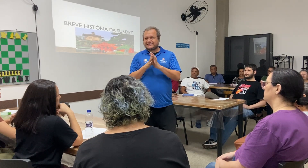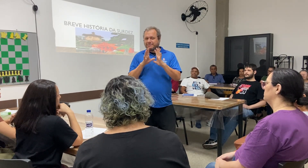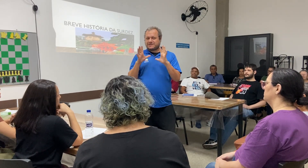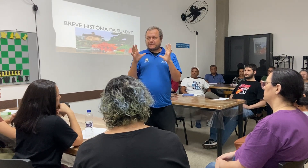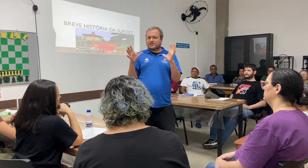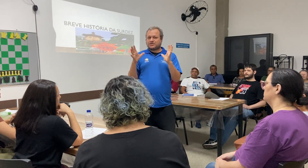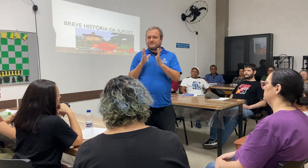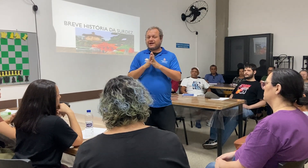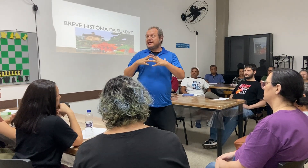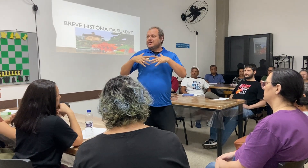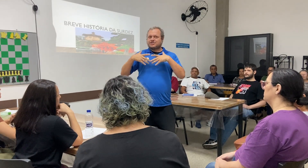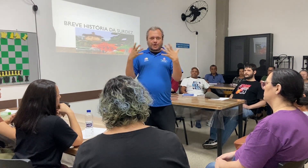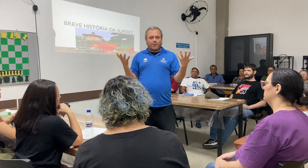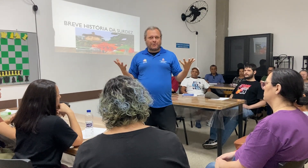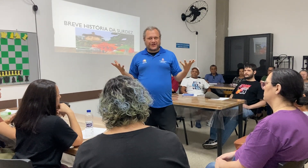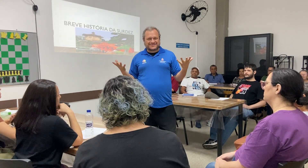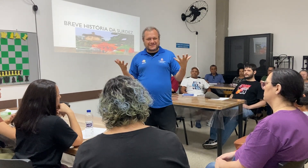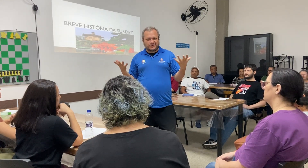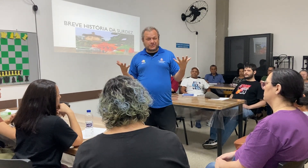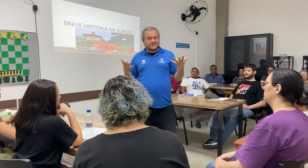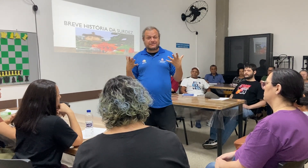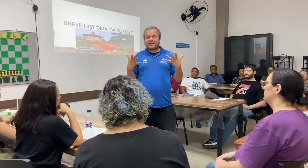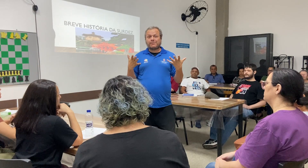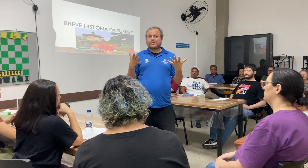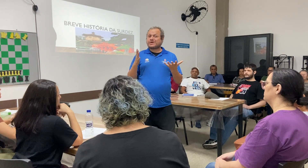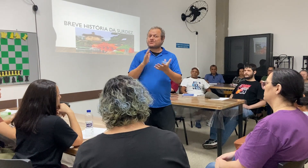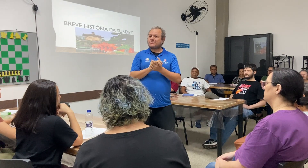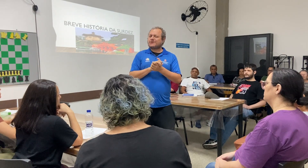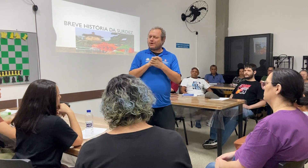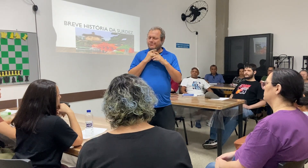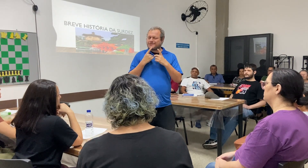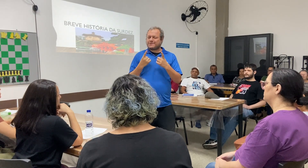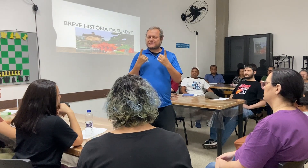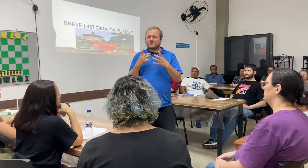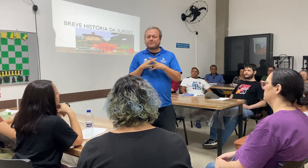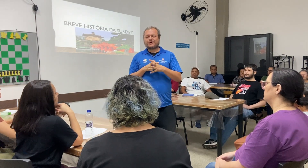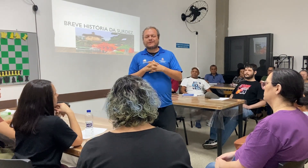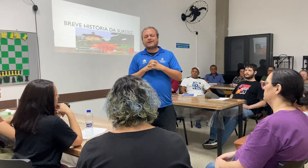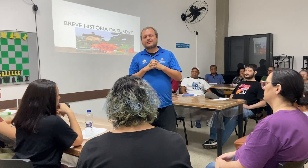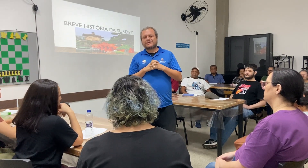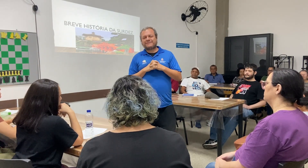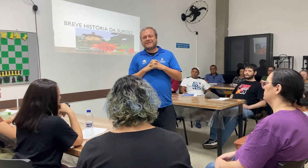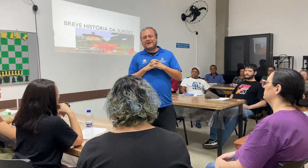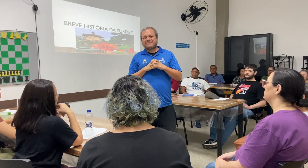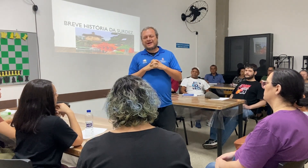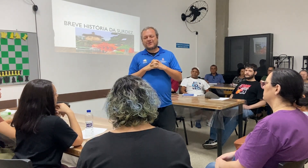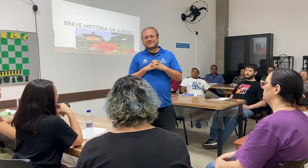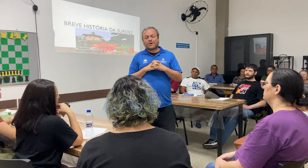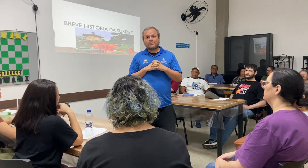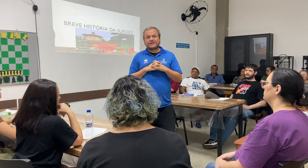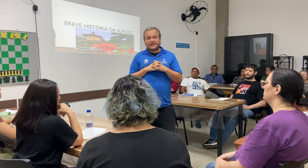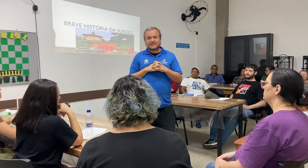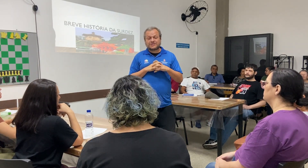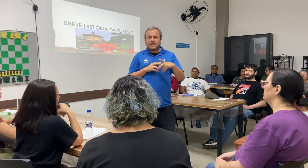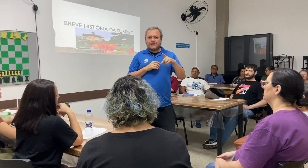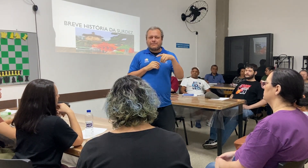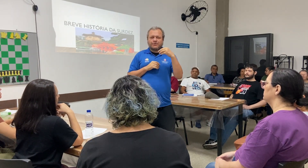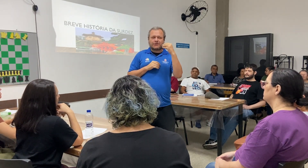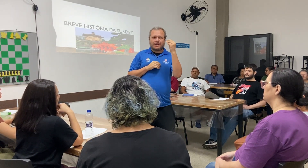nessa perspectiva de comemoração do Setembro Azul, que é um mês bastante importante, né, para a nossa comunidade. E porque